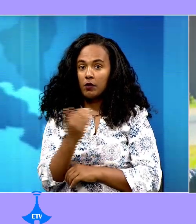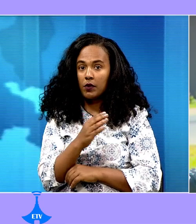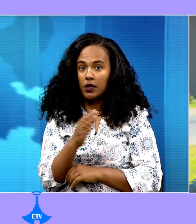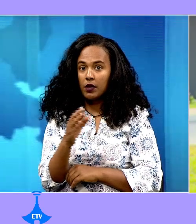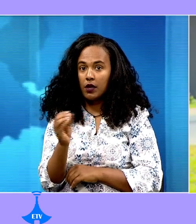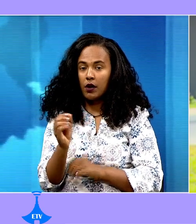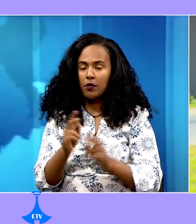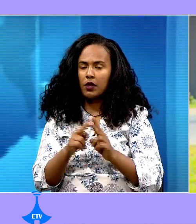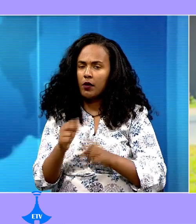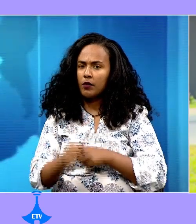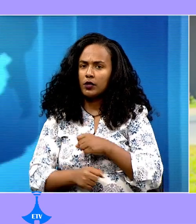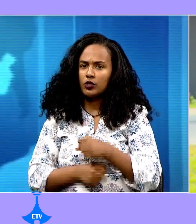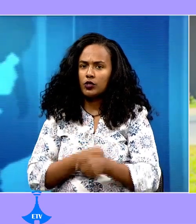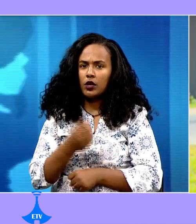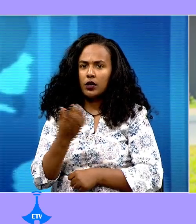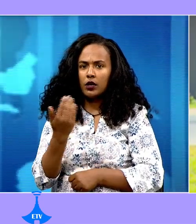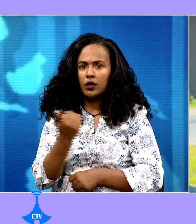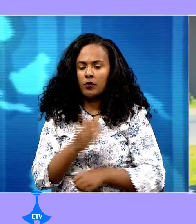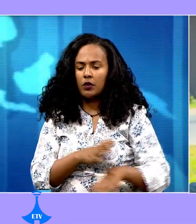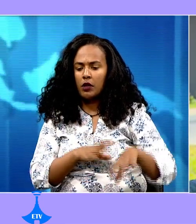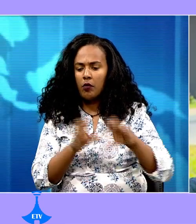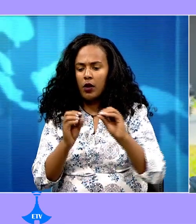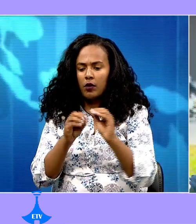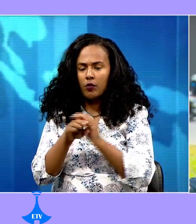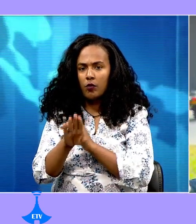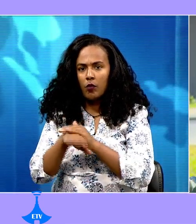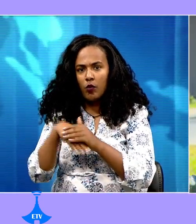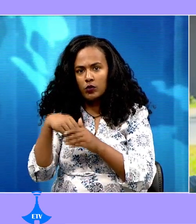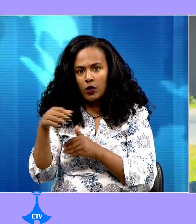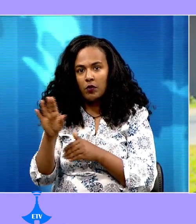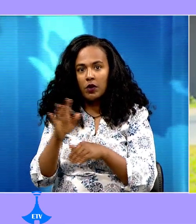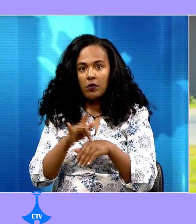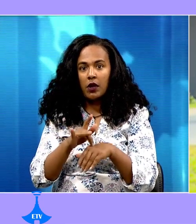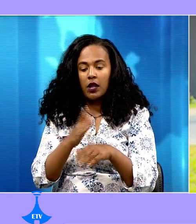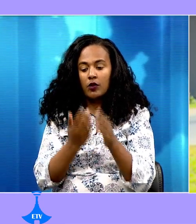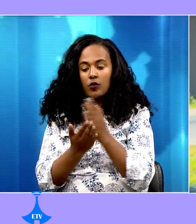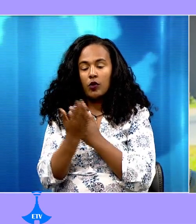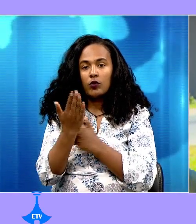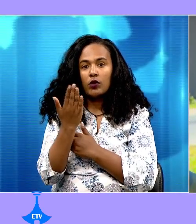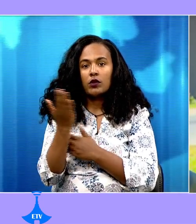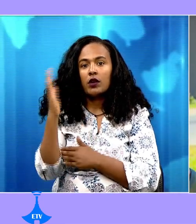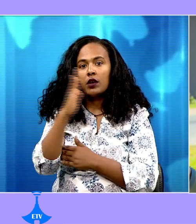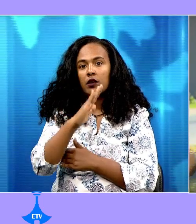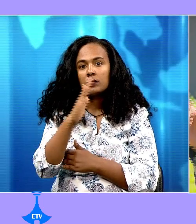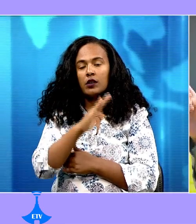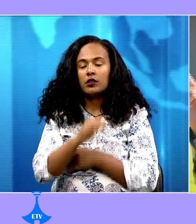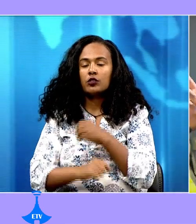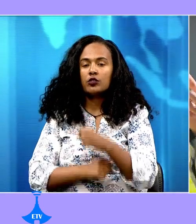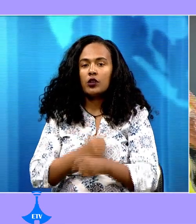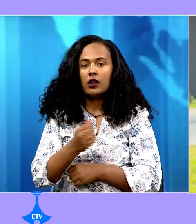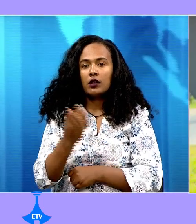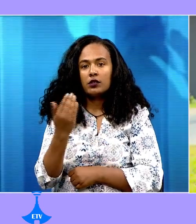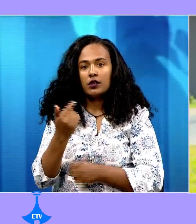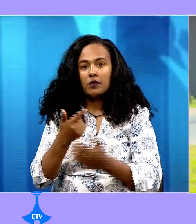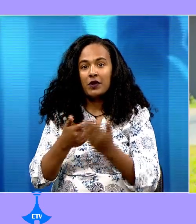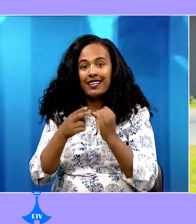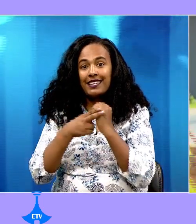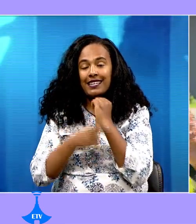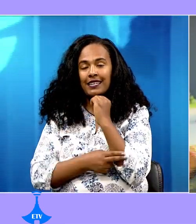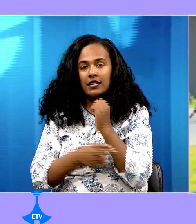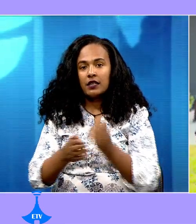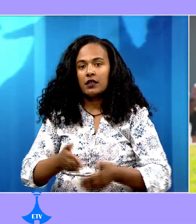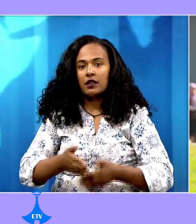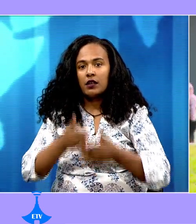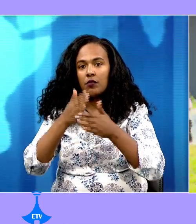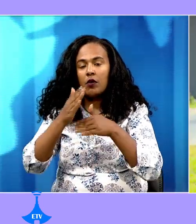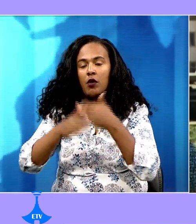በጣም የተጨናነቀ ነበር። በተለይ ተማሪ መውጫና መግቢያ ሰዓት ላይ ጧጧትና ከሰዓት በጣም የተጨናነቀ ስለነበር ይሄ ድልድይ ከተገነባ በኋላ ያ